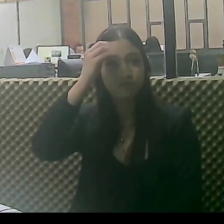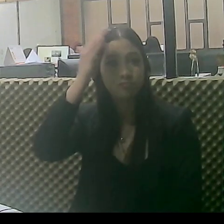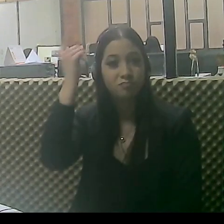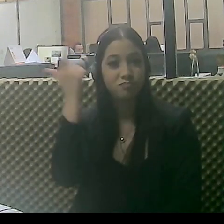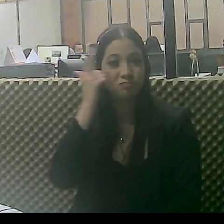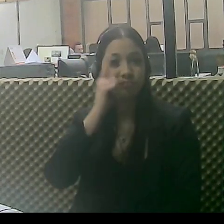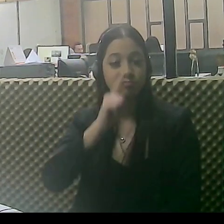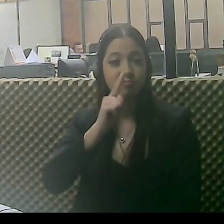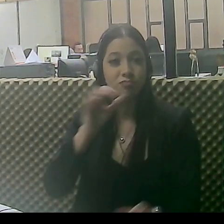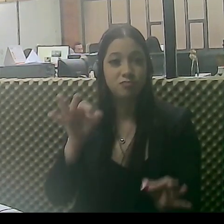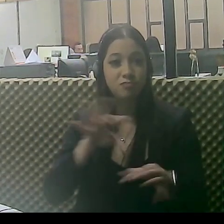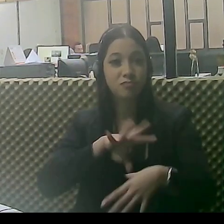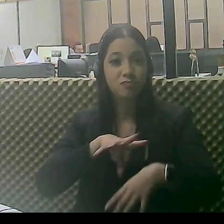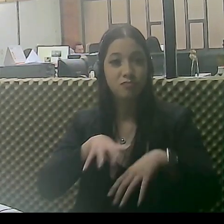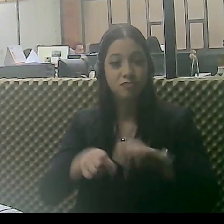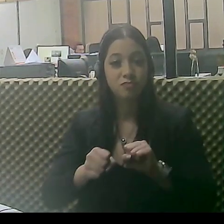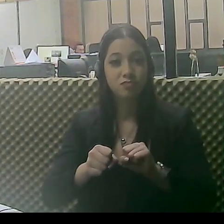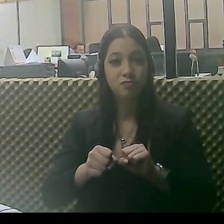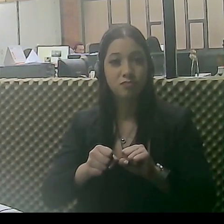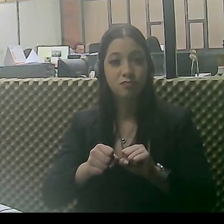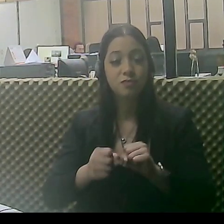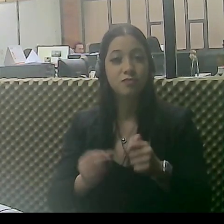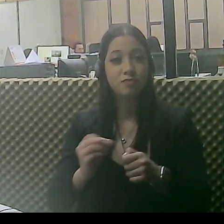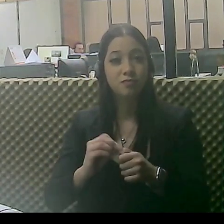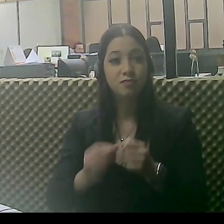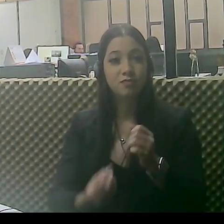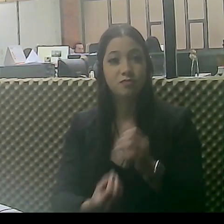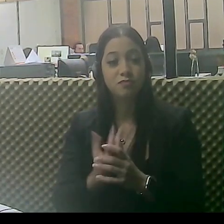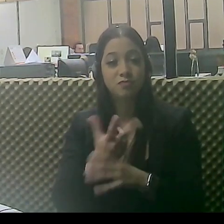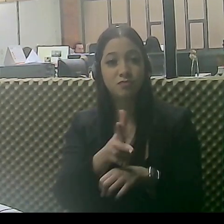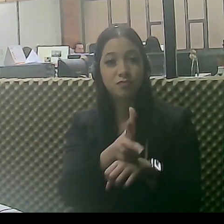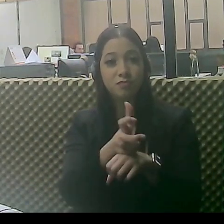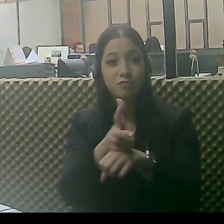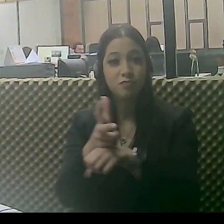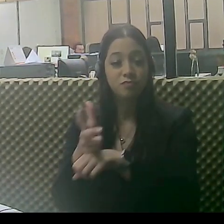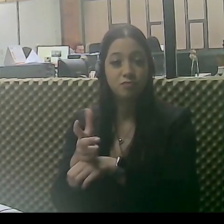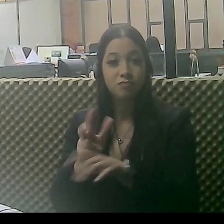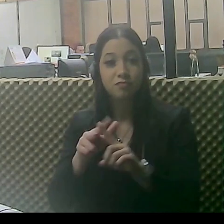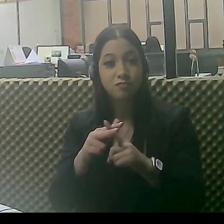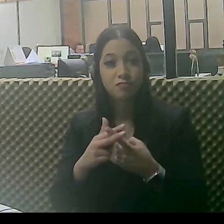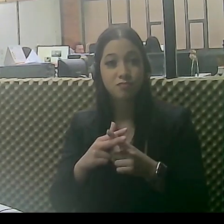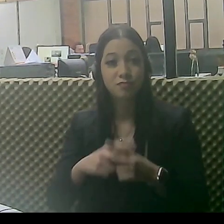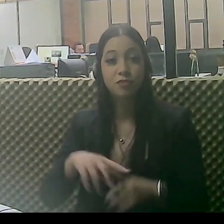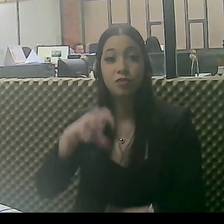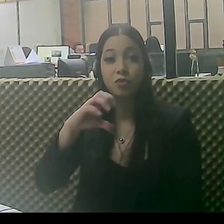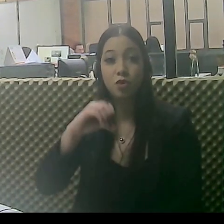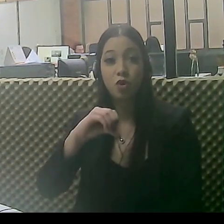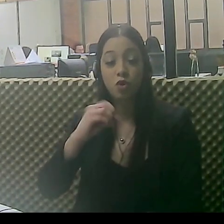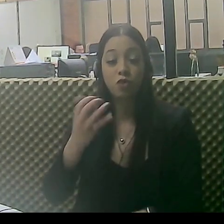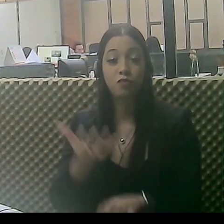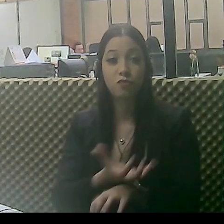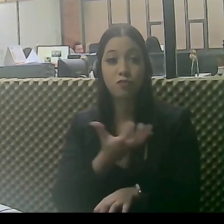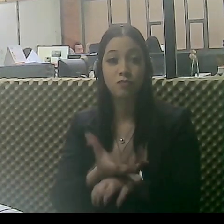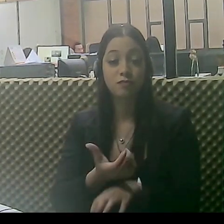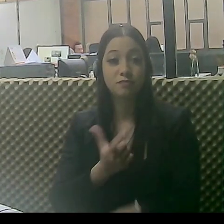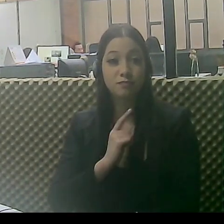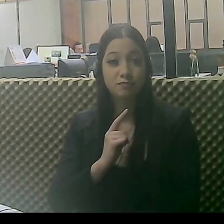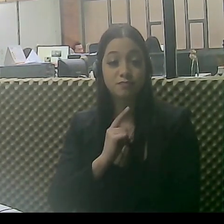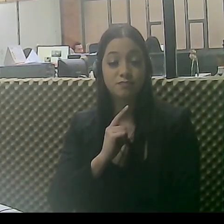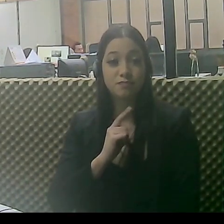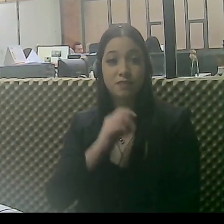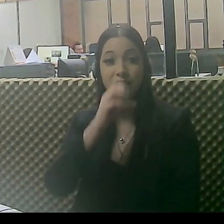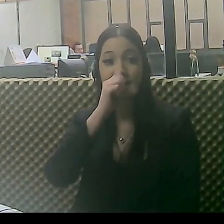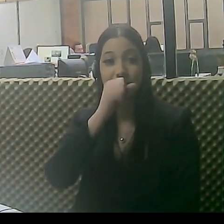adquirido com a conclusão da oficina de concepção, captação e edição, um dos 9 módulos ofertados. No